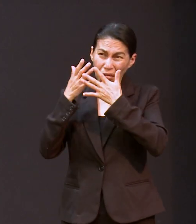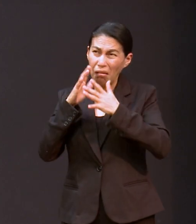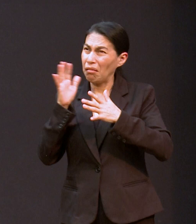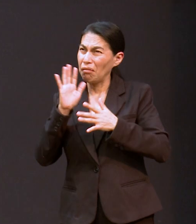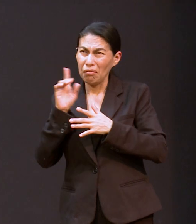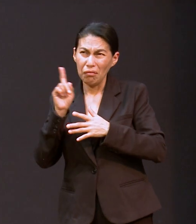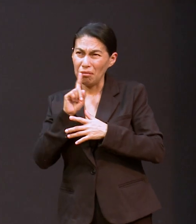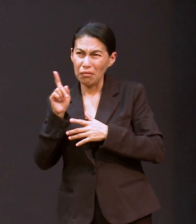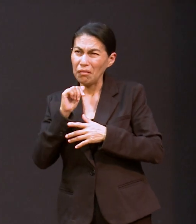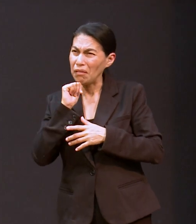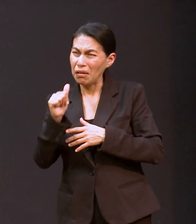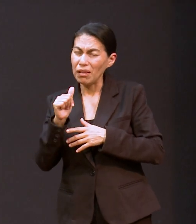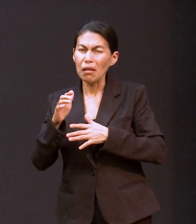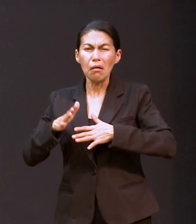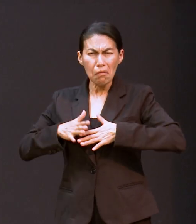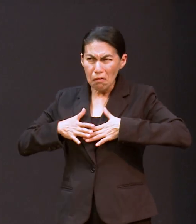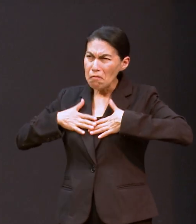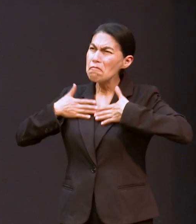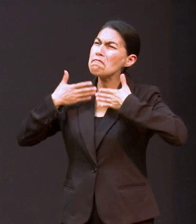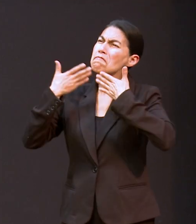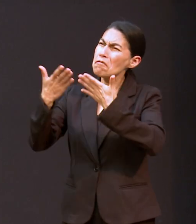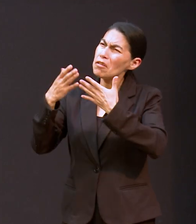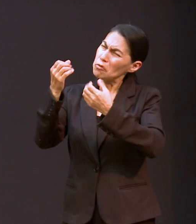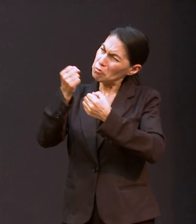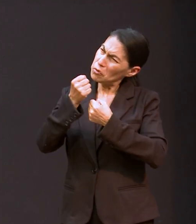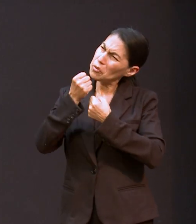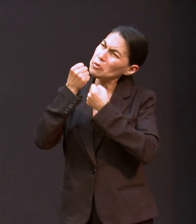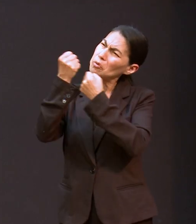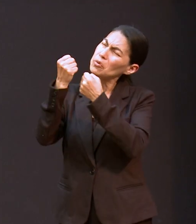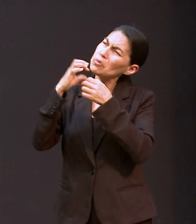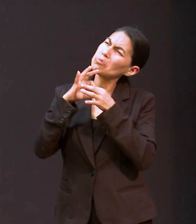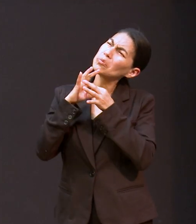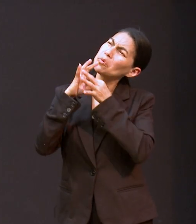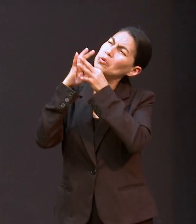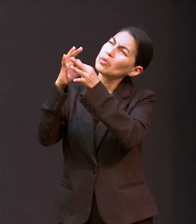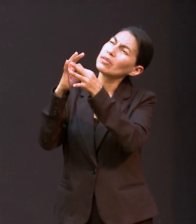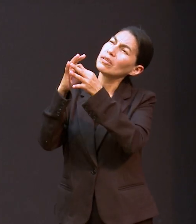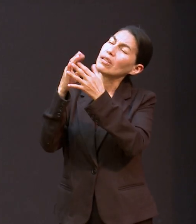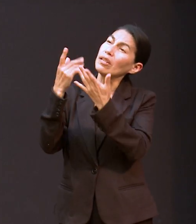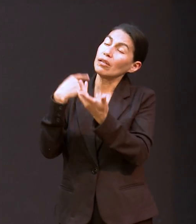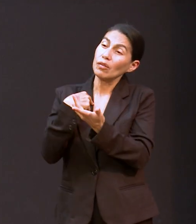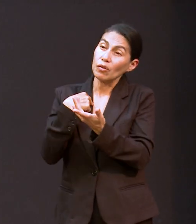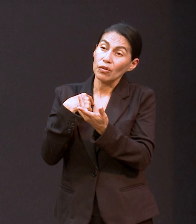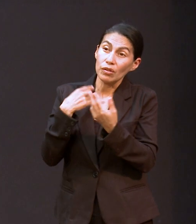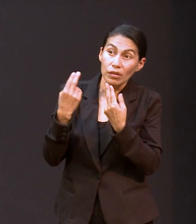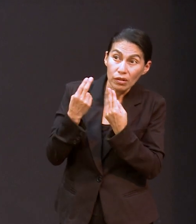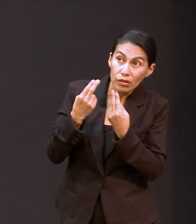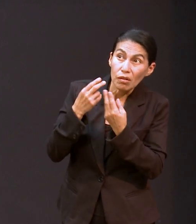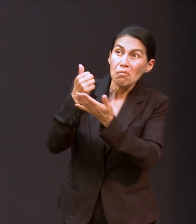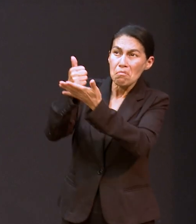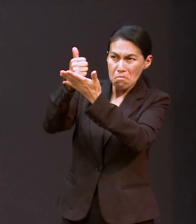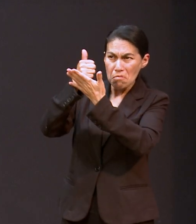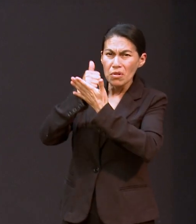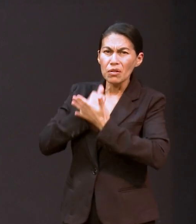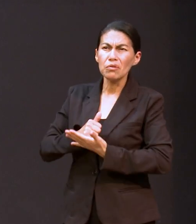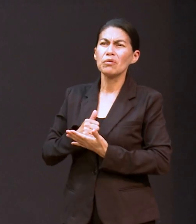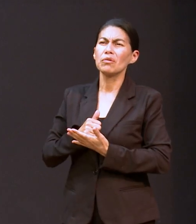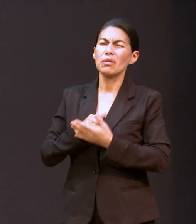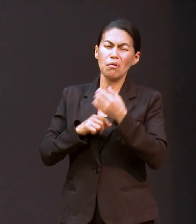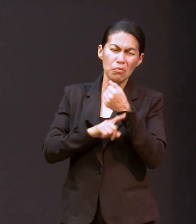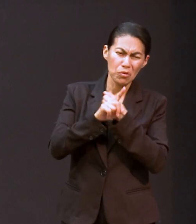sin confusión segura de que él está allí y que habrá de resolver problemas